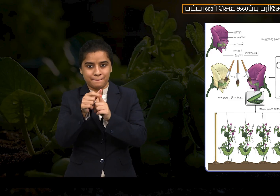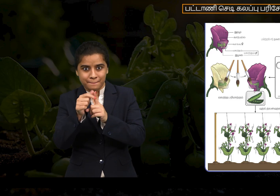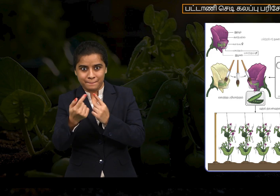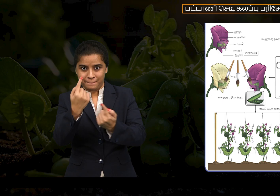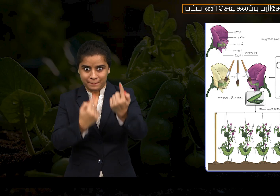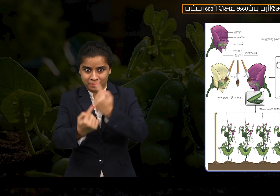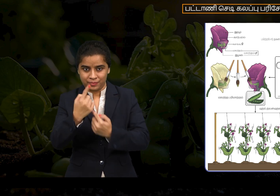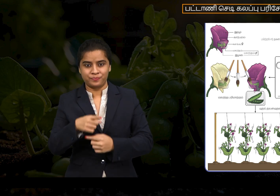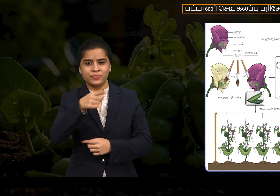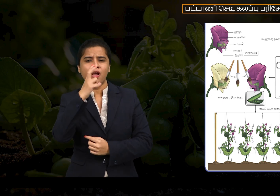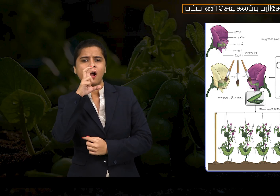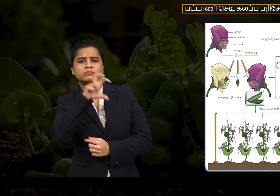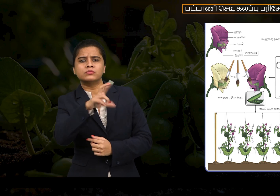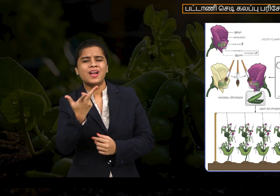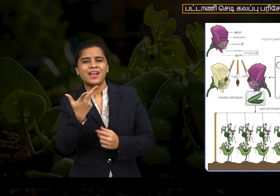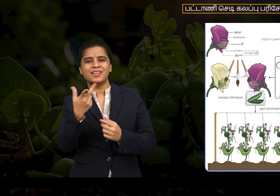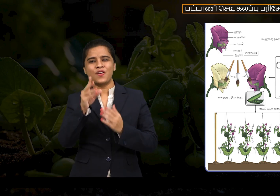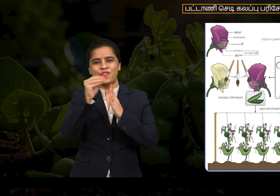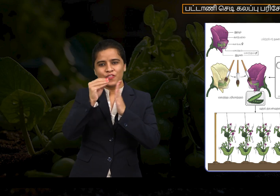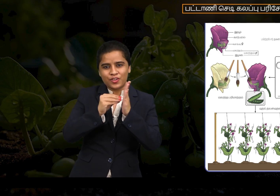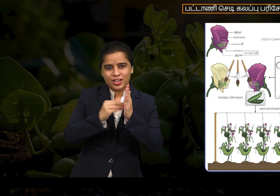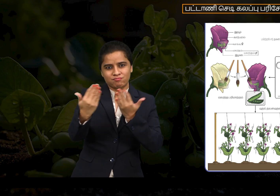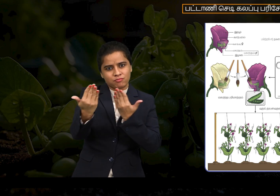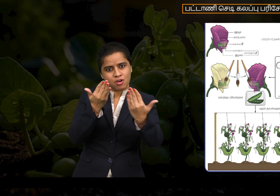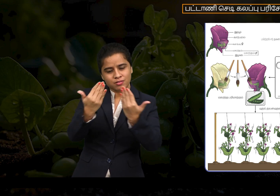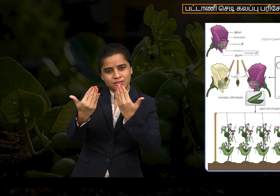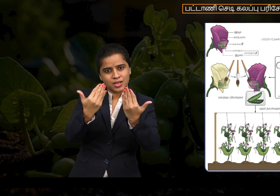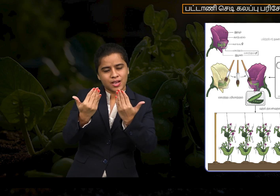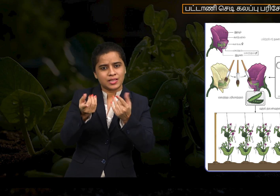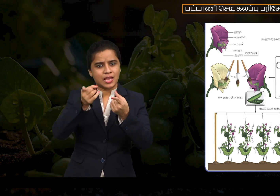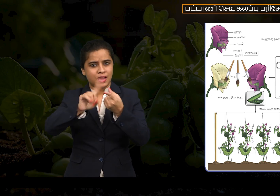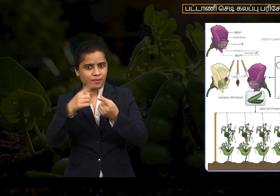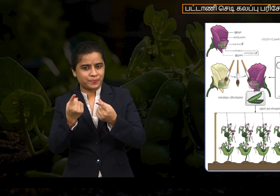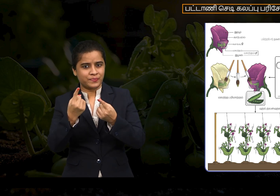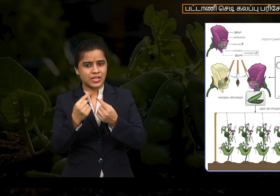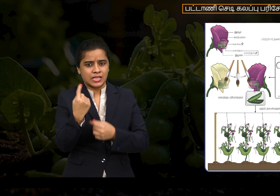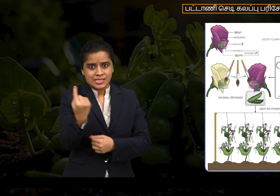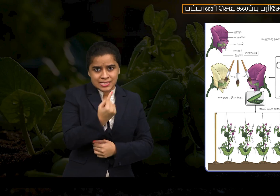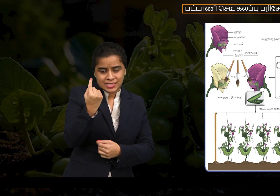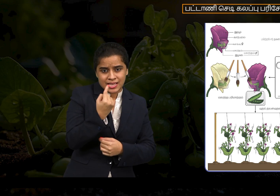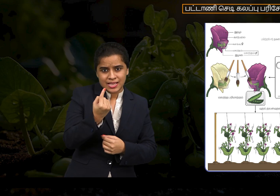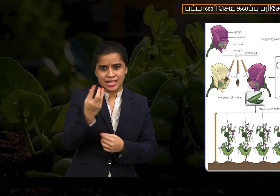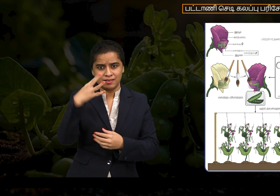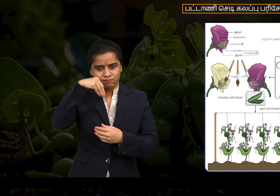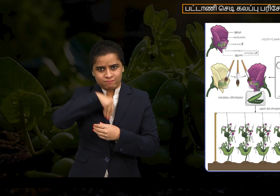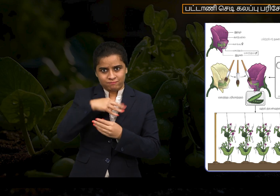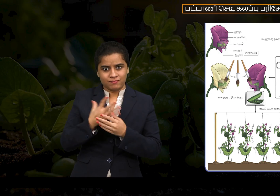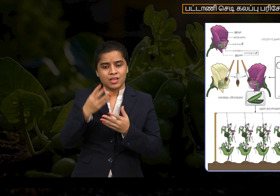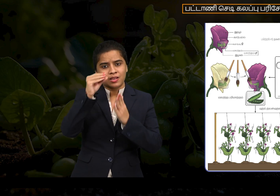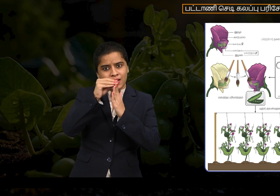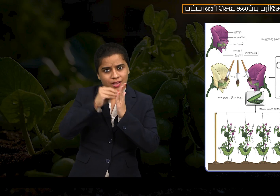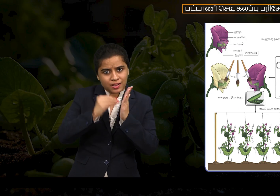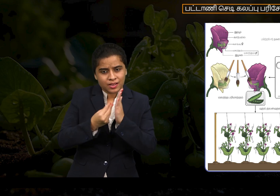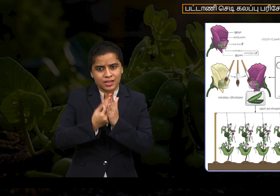ஒரு ஒற்றை பண்புகள் மாறுபட்ட வடிவங்களின் பரம்பரை ஒரு நேரத்தில் படிக்க முடியும் என்பதை